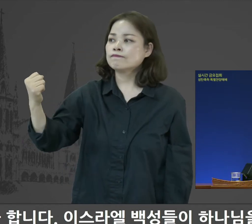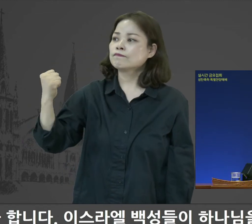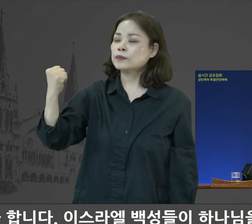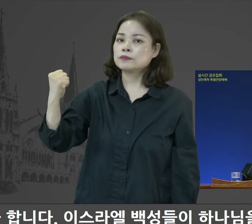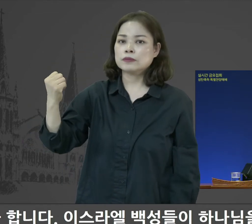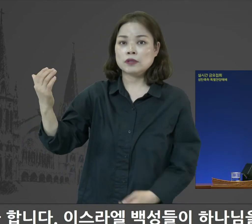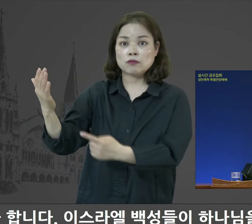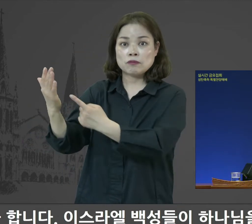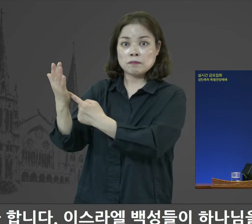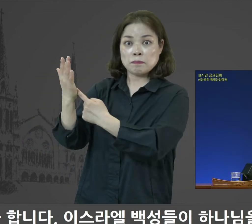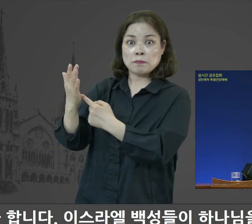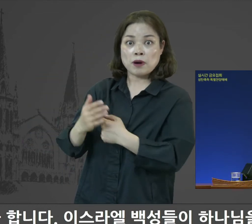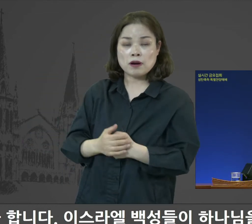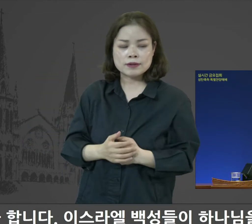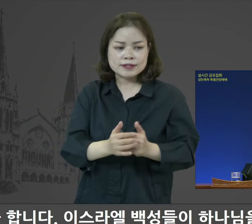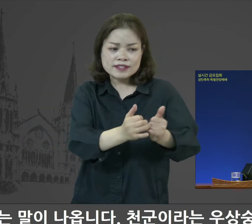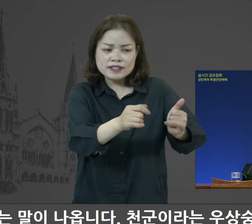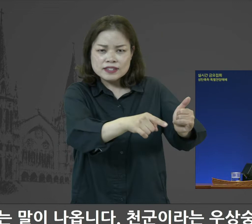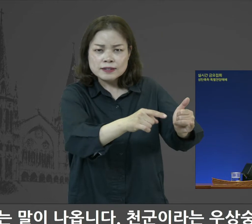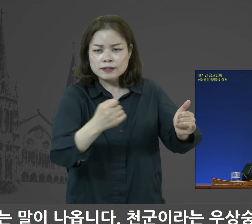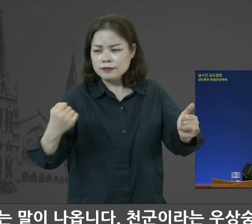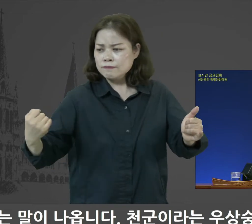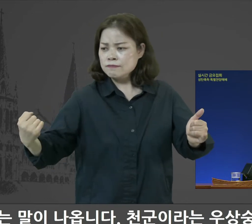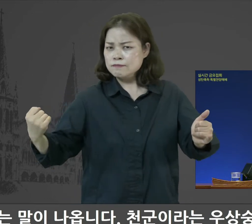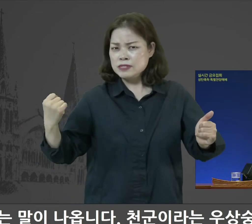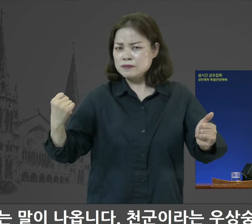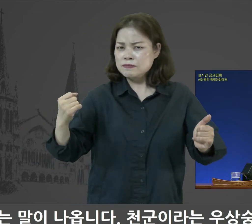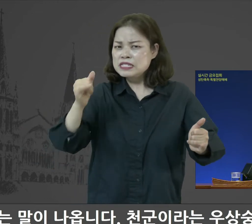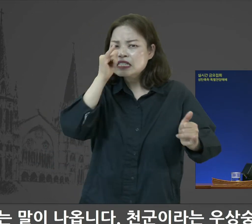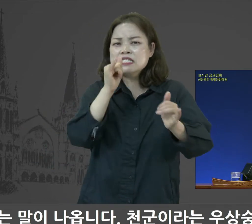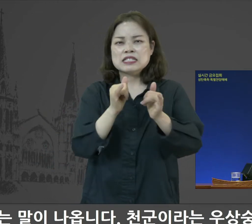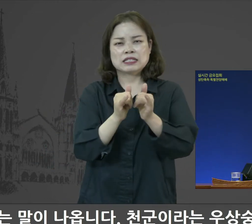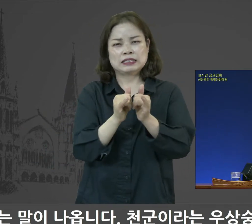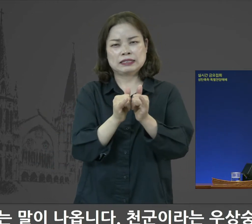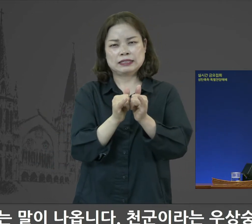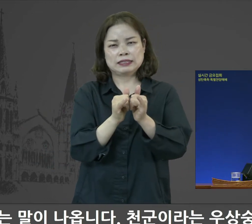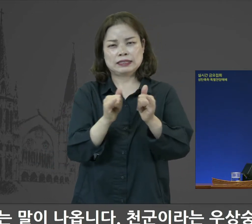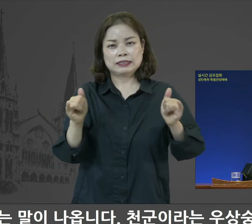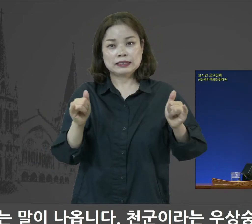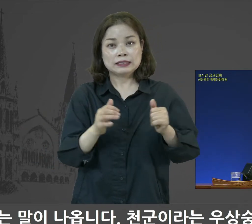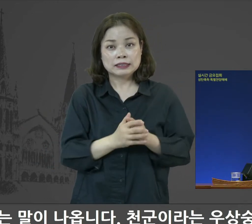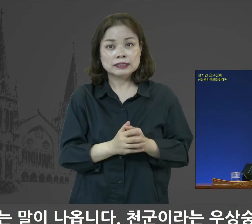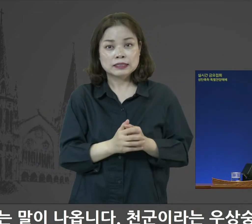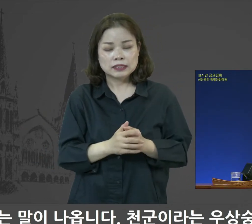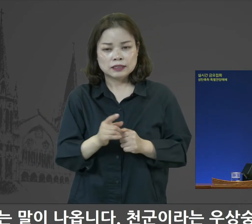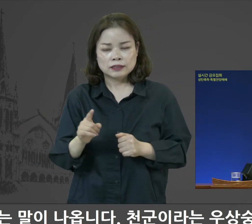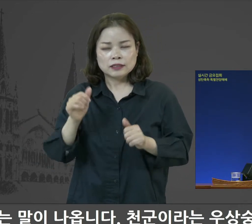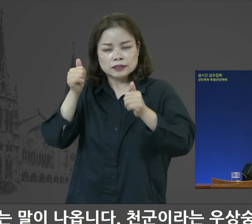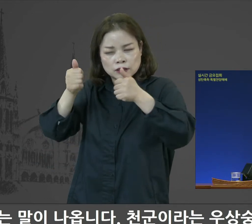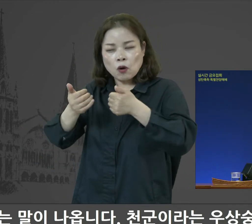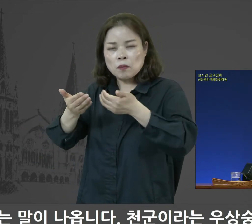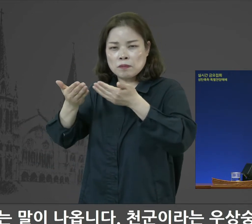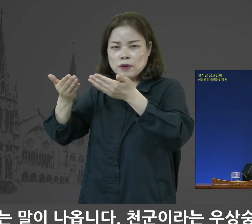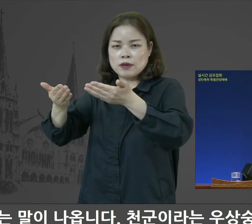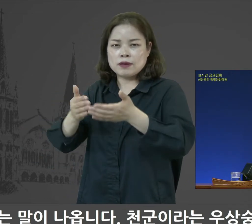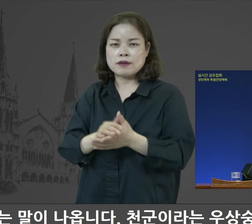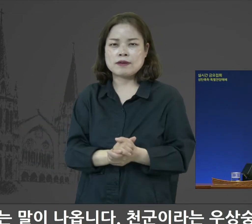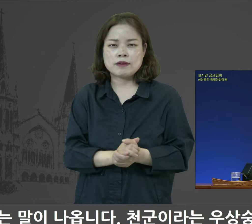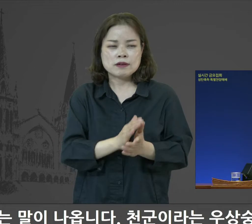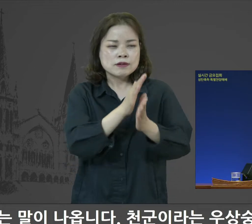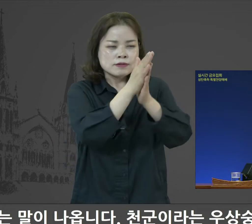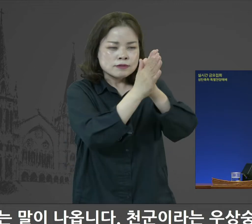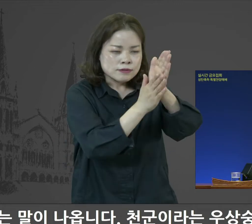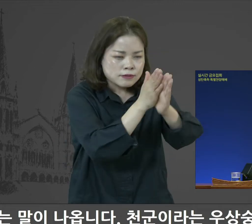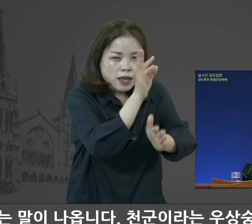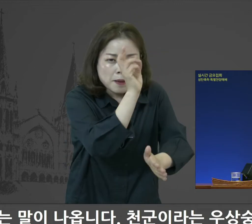상징이니까. 인간들은 힘 있는 이 대상을 경배할 수 있습니다.